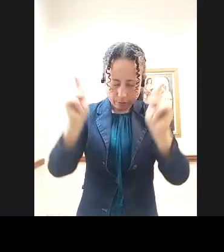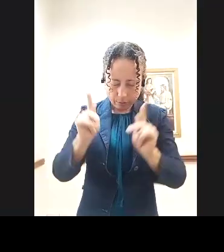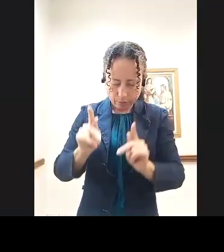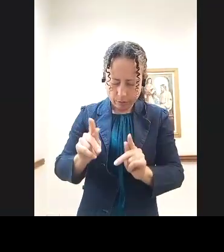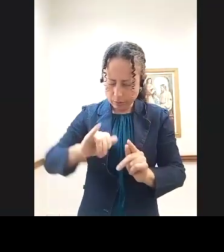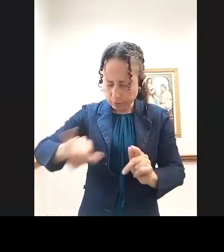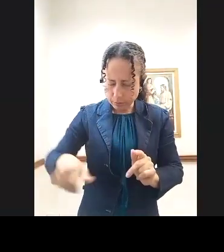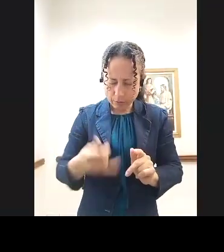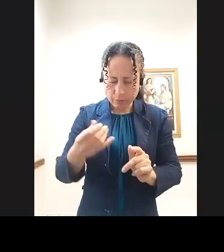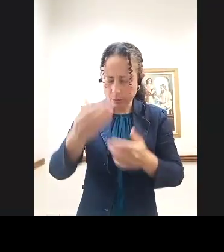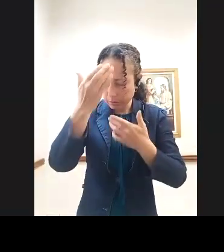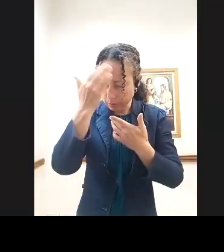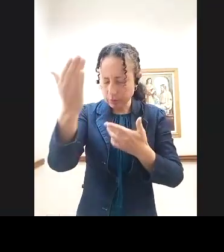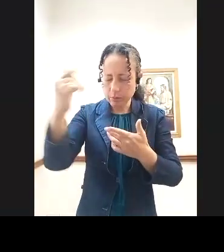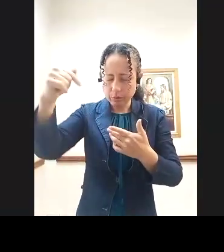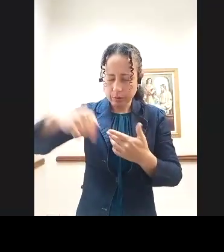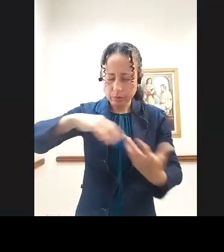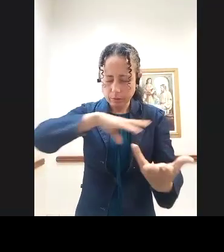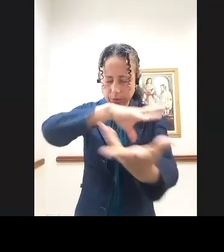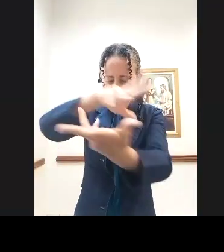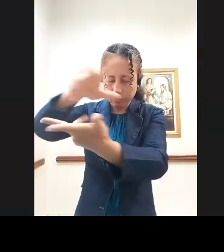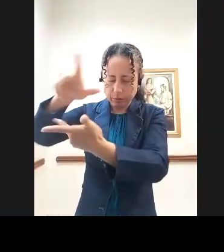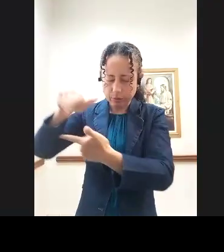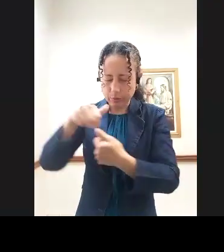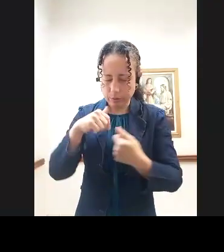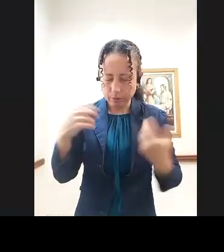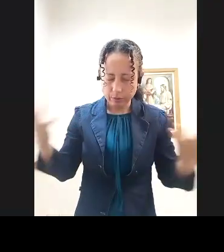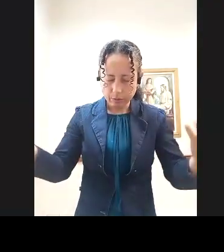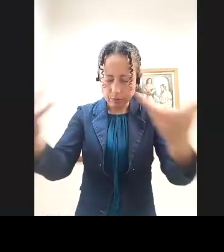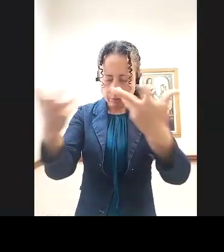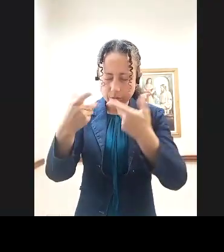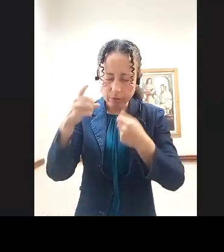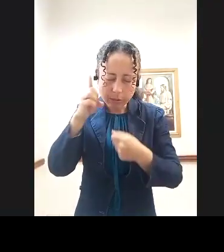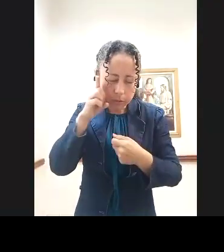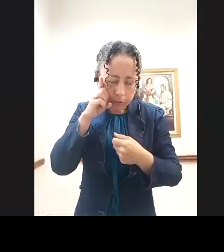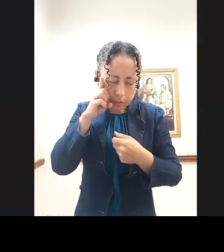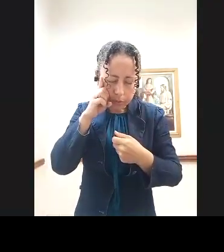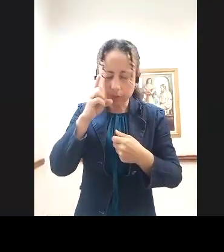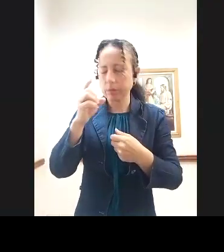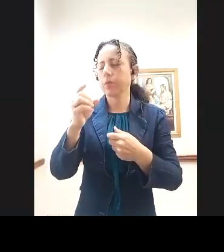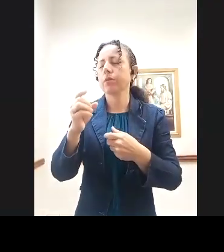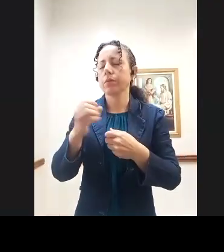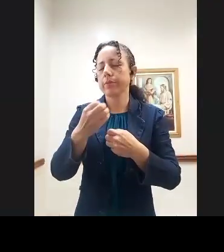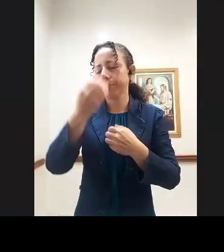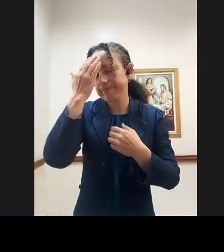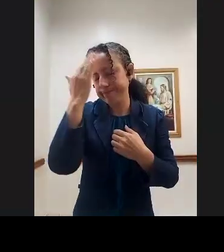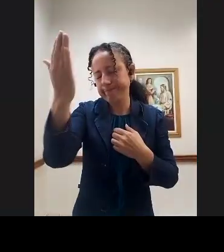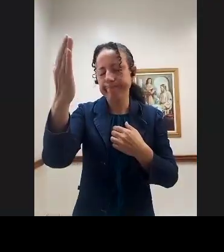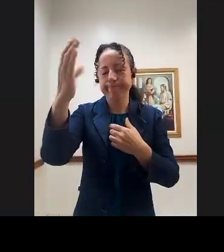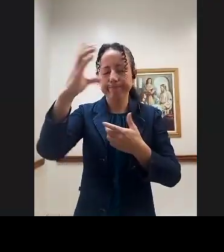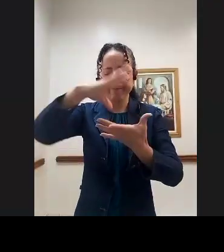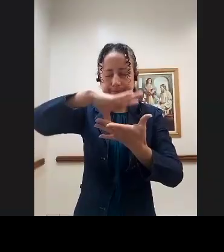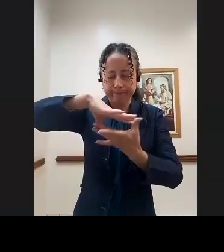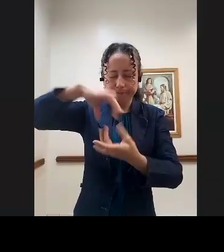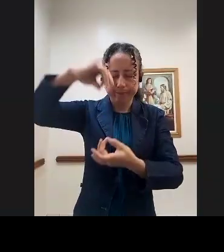terra nesses últimos dias maravilhosos. Muito obrigada por o espírito que sentimos hoje